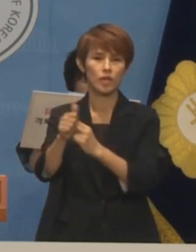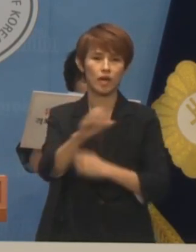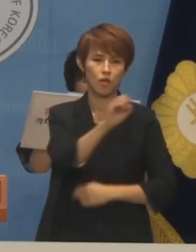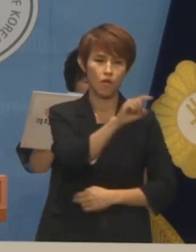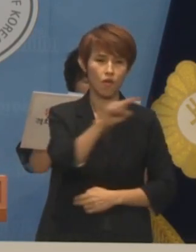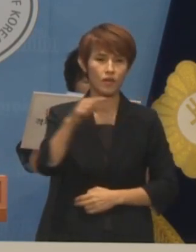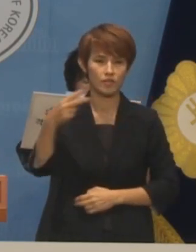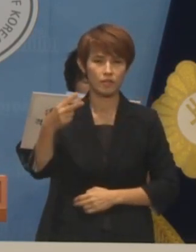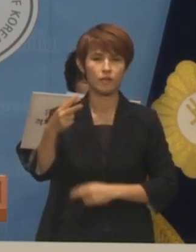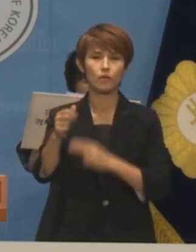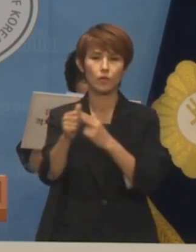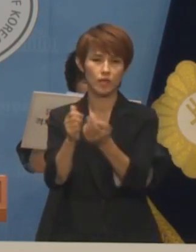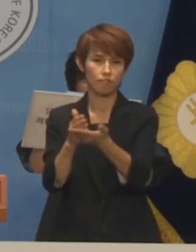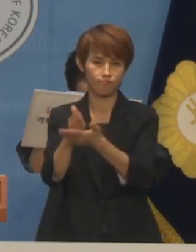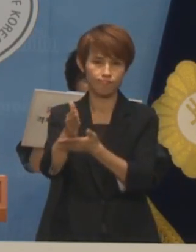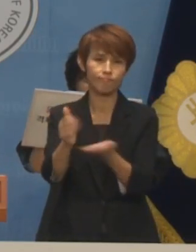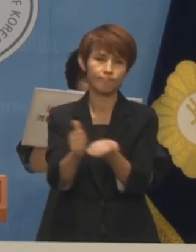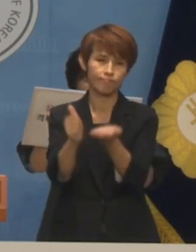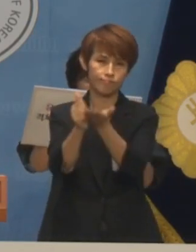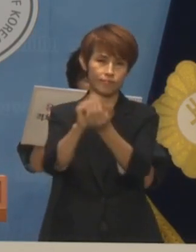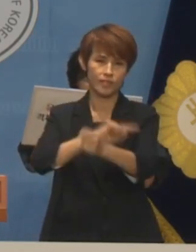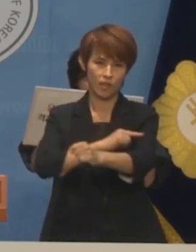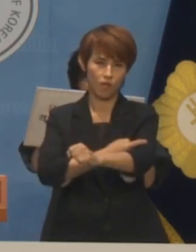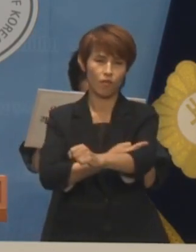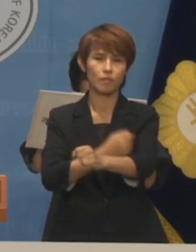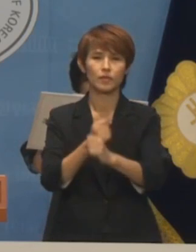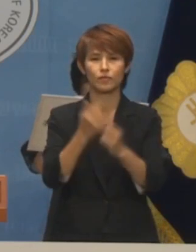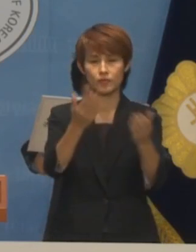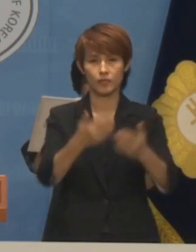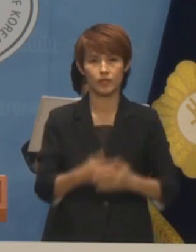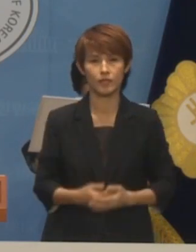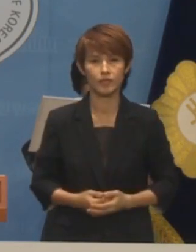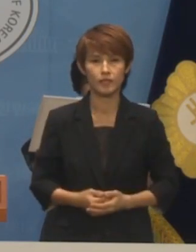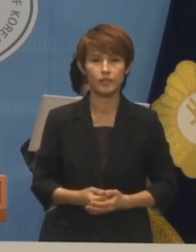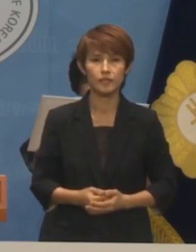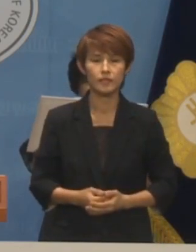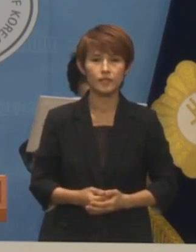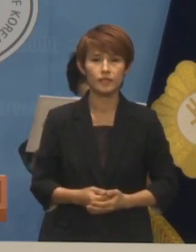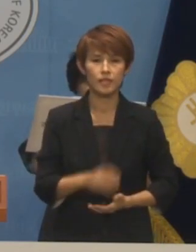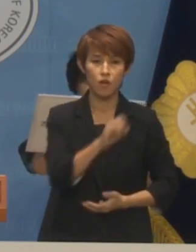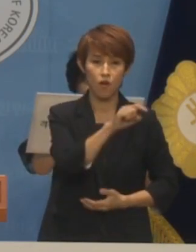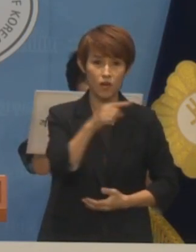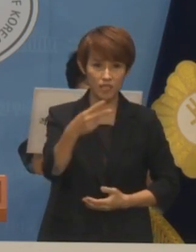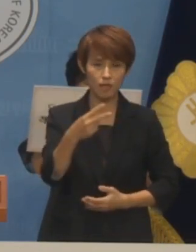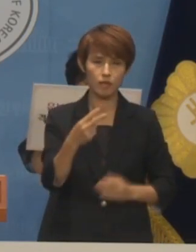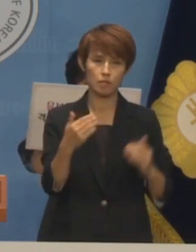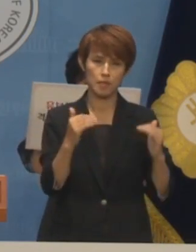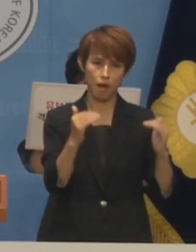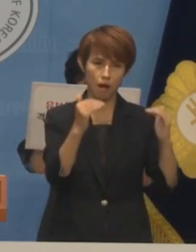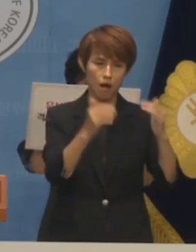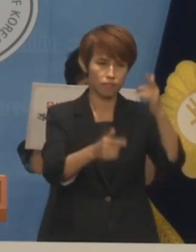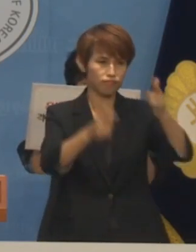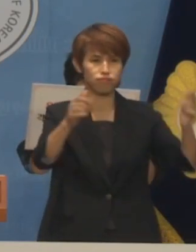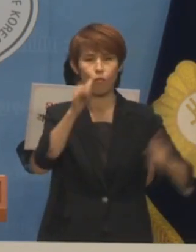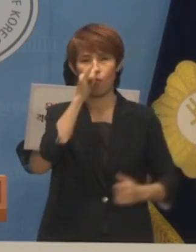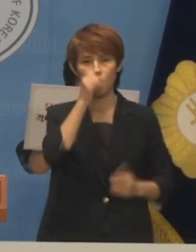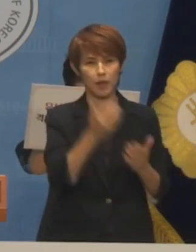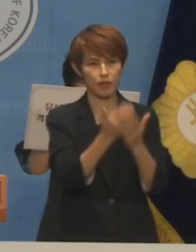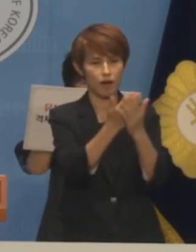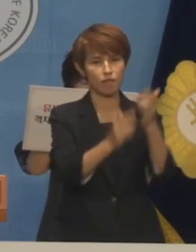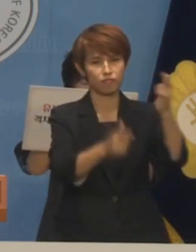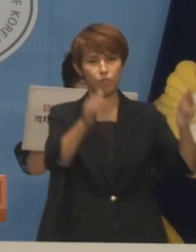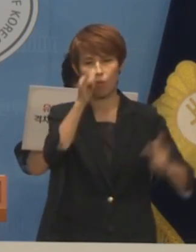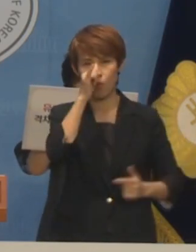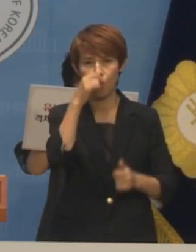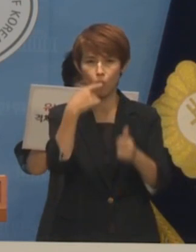영아교사 자격 양성 체계를 마련하라. 0~5세 통합교사 제도는 발달 격차가 크고 교육과 돌봄의 욕구가